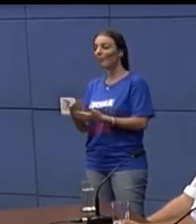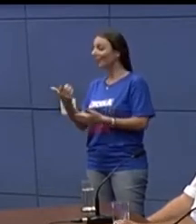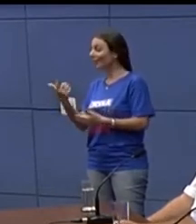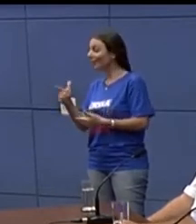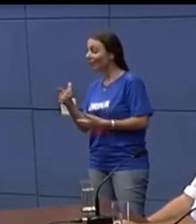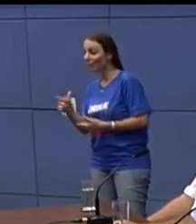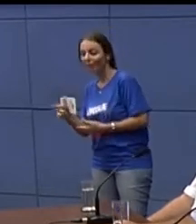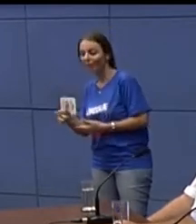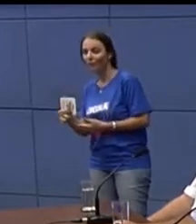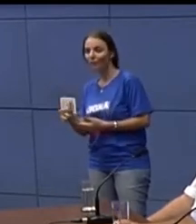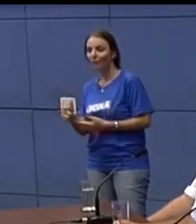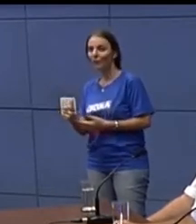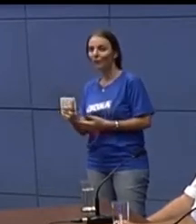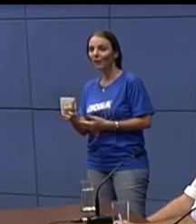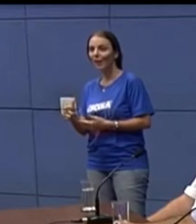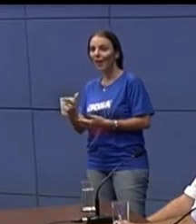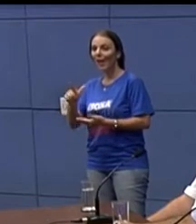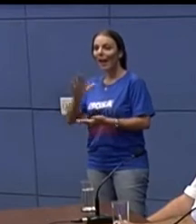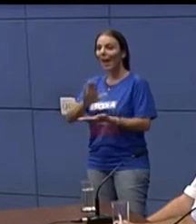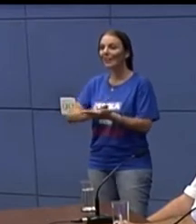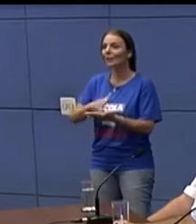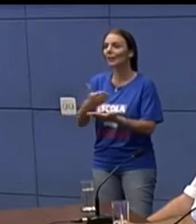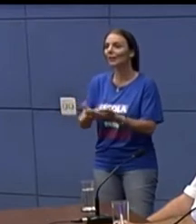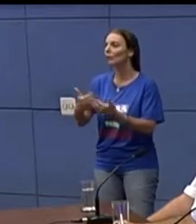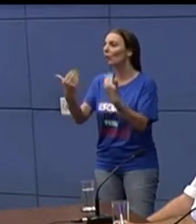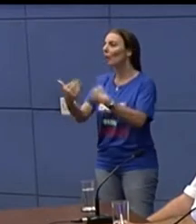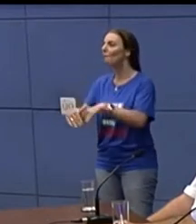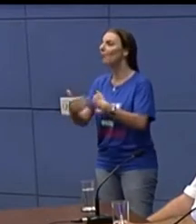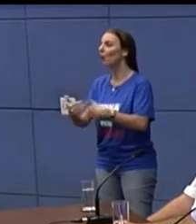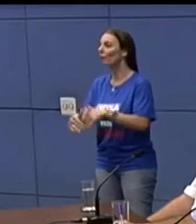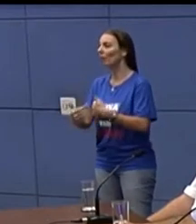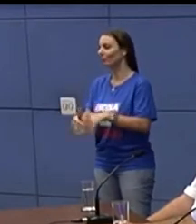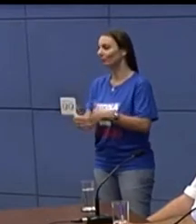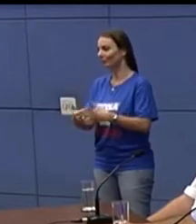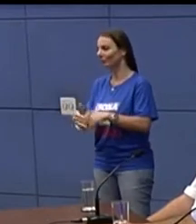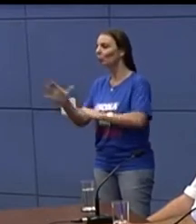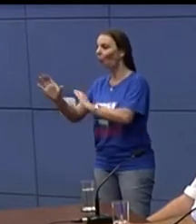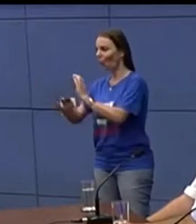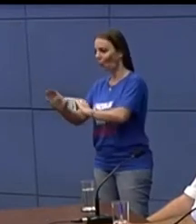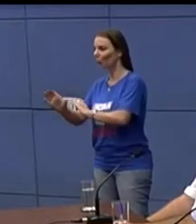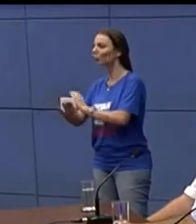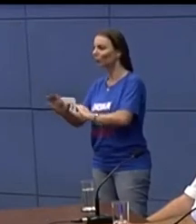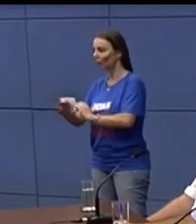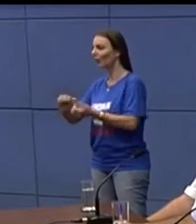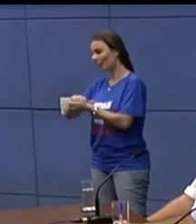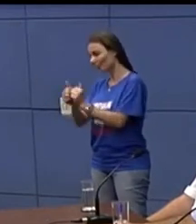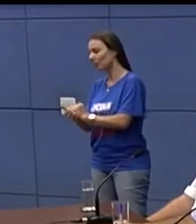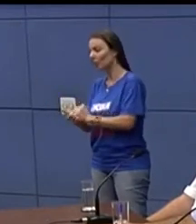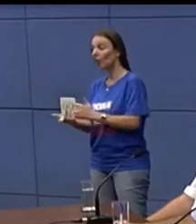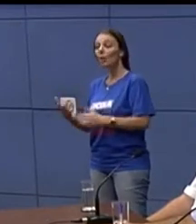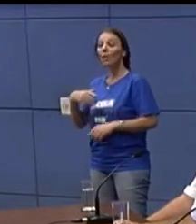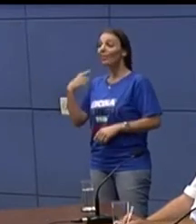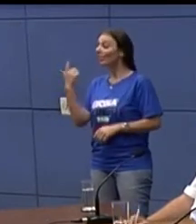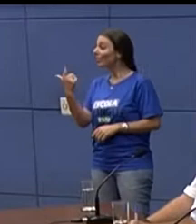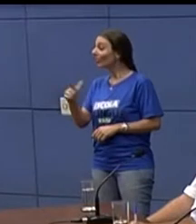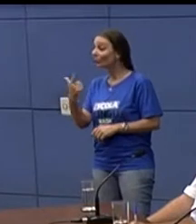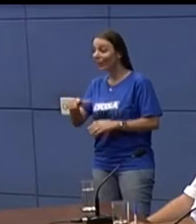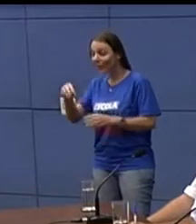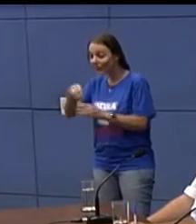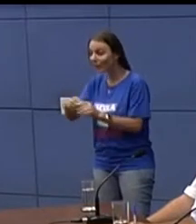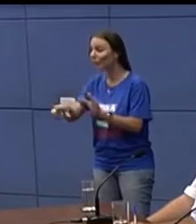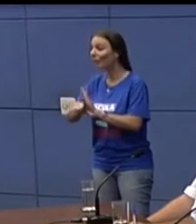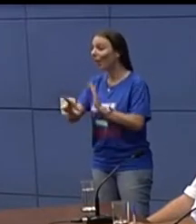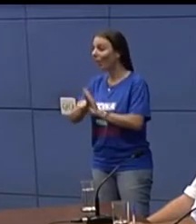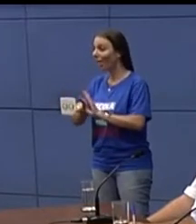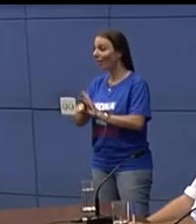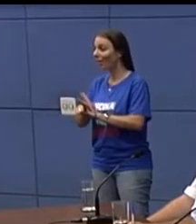a questão da interpretação da prova. E nós não temos na lei algo que tenha